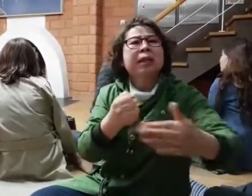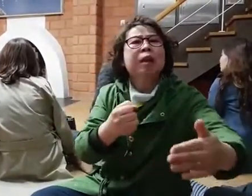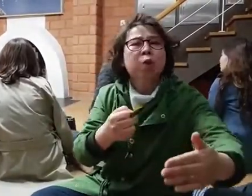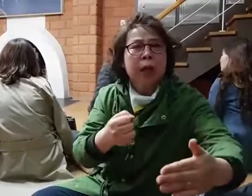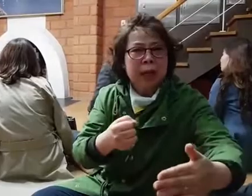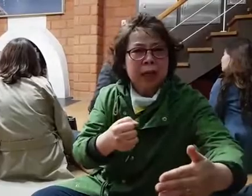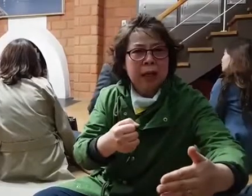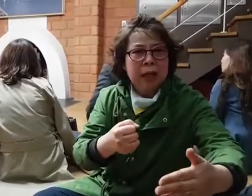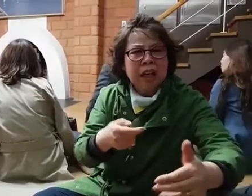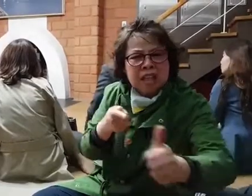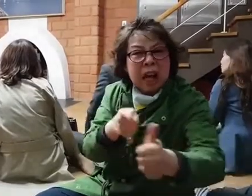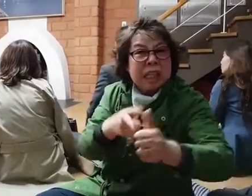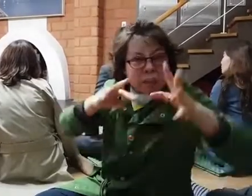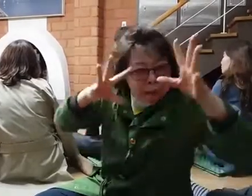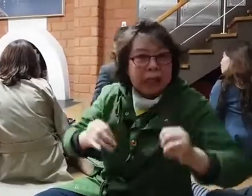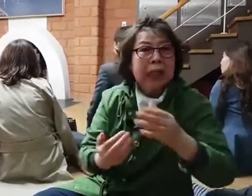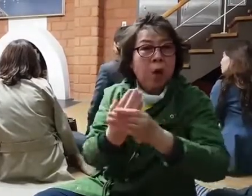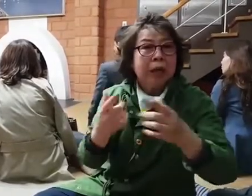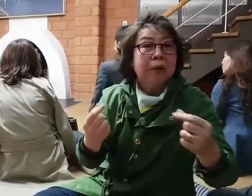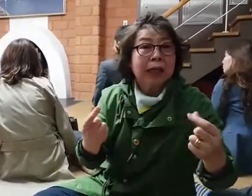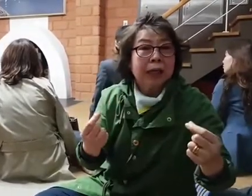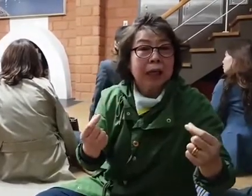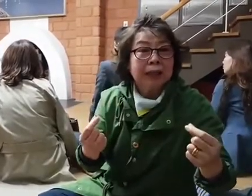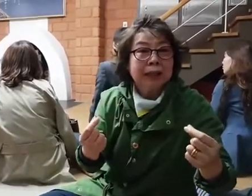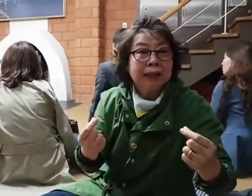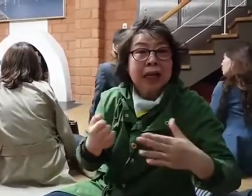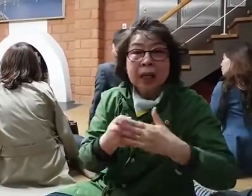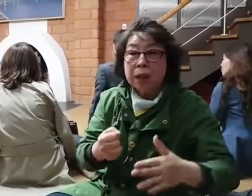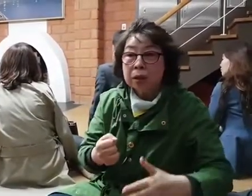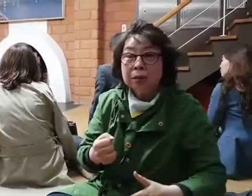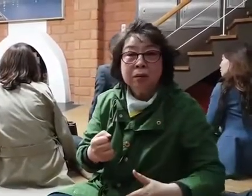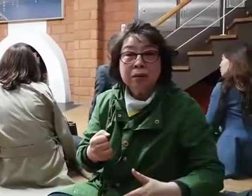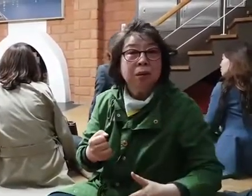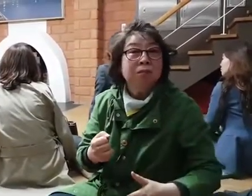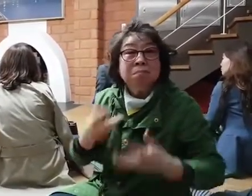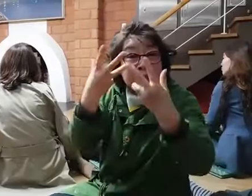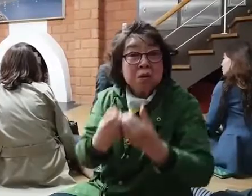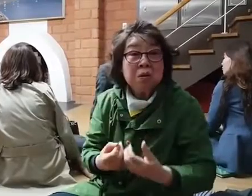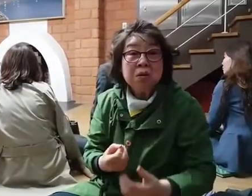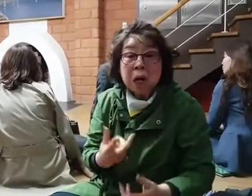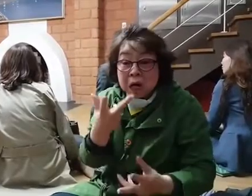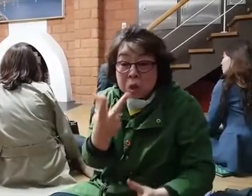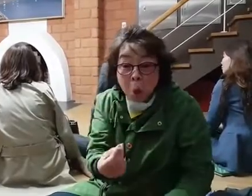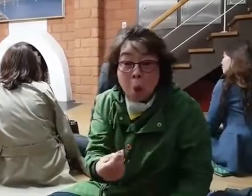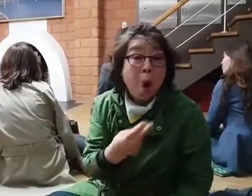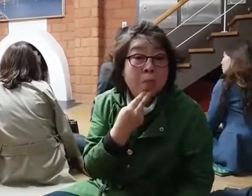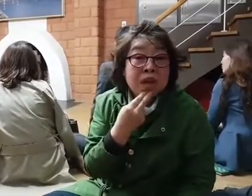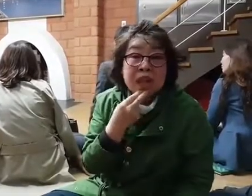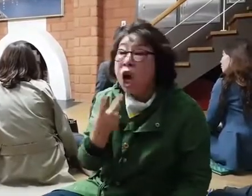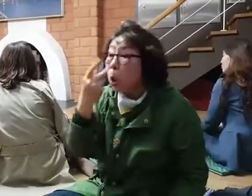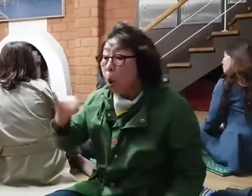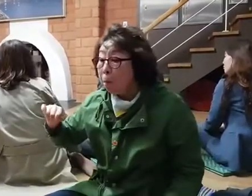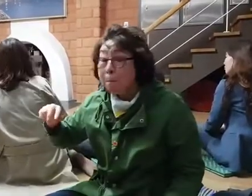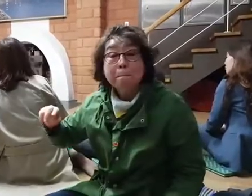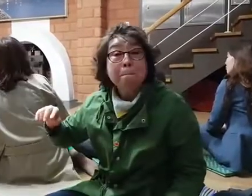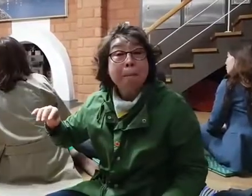있으니까 살인자가 자꾸 나오는 거죠. 냄새 안 나는데 똥파리가 오나요? 지금